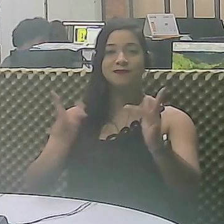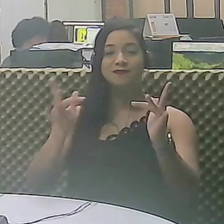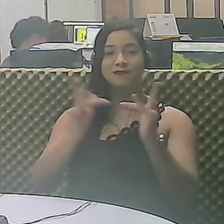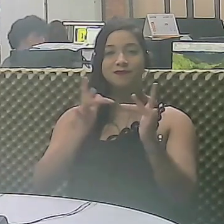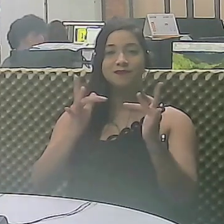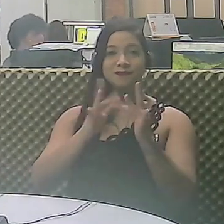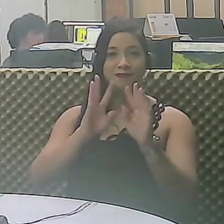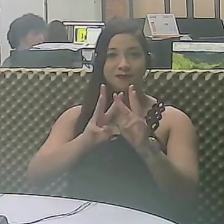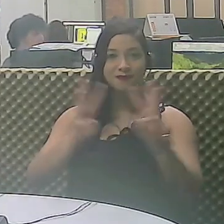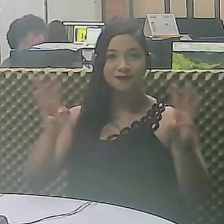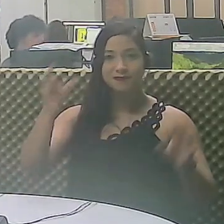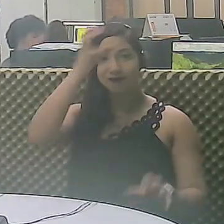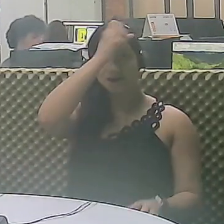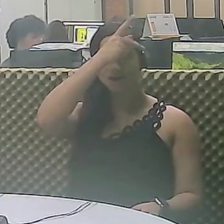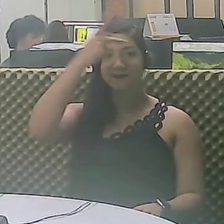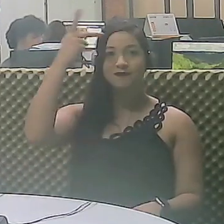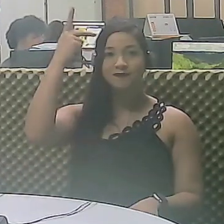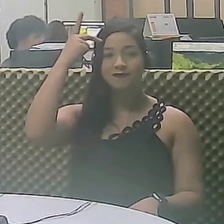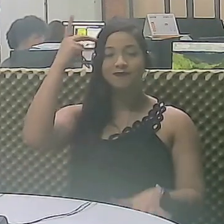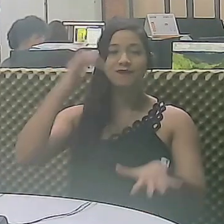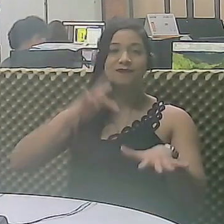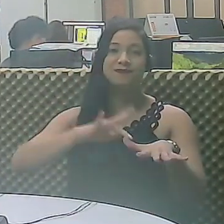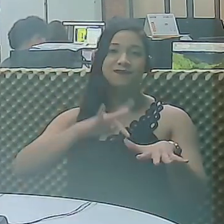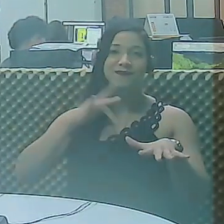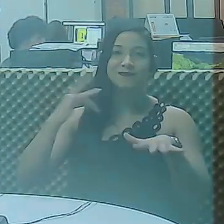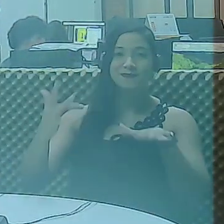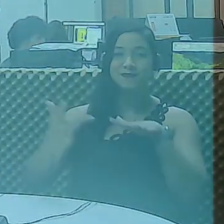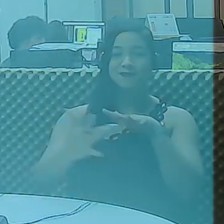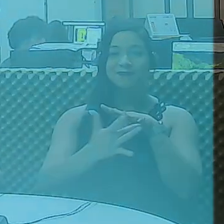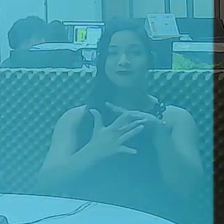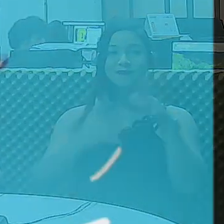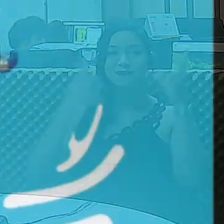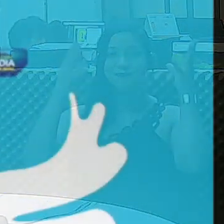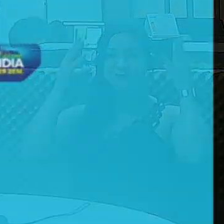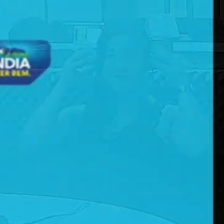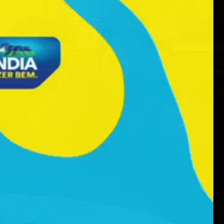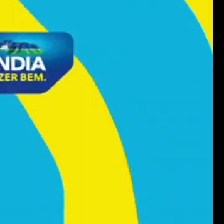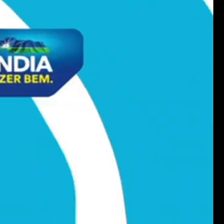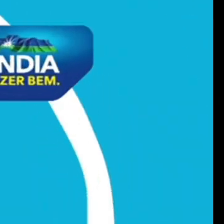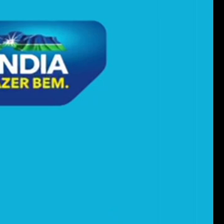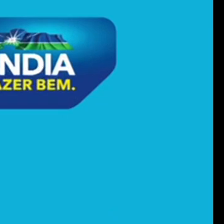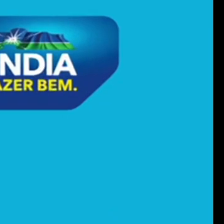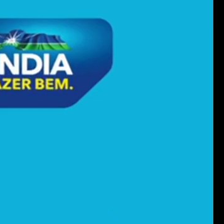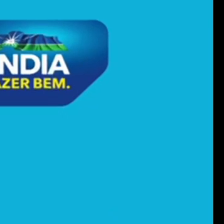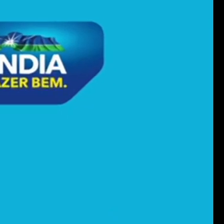Continue conosco no portal da Prefeitura e nas redes sociais.